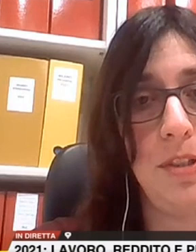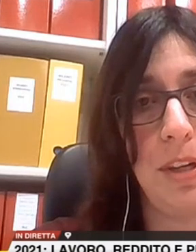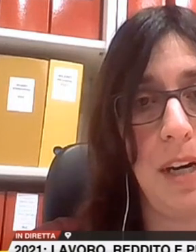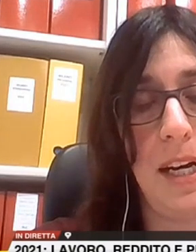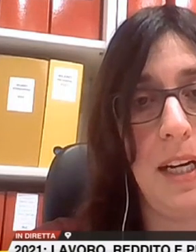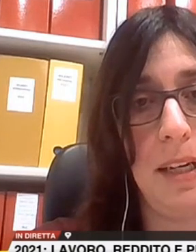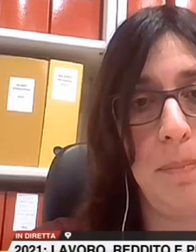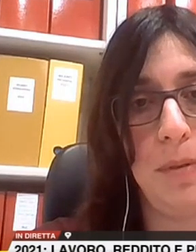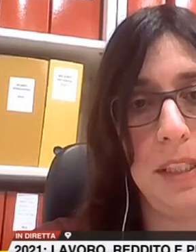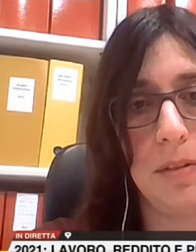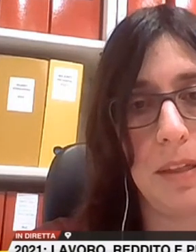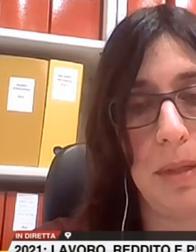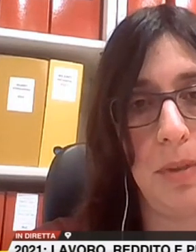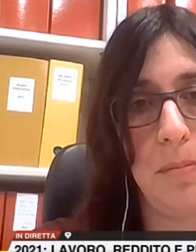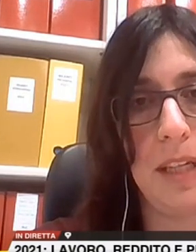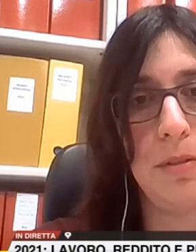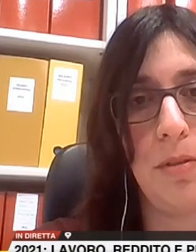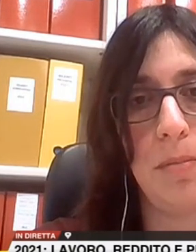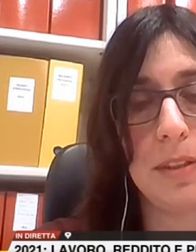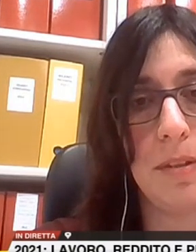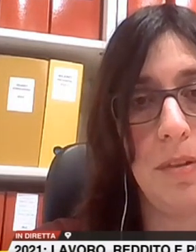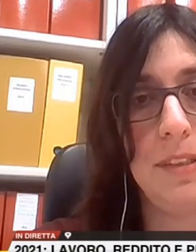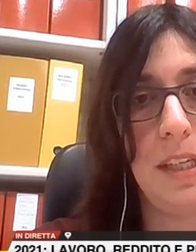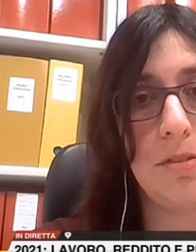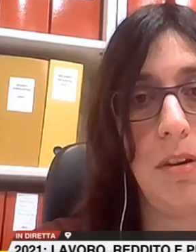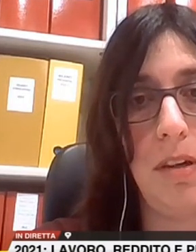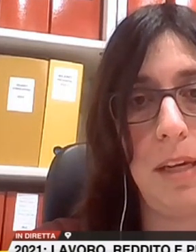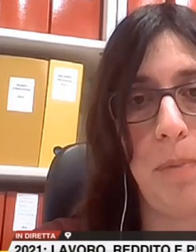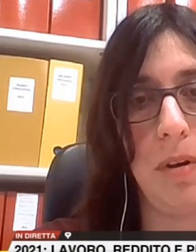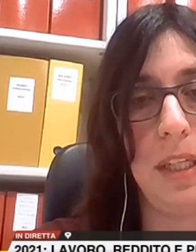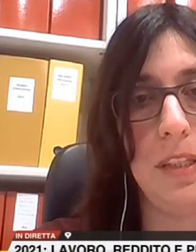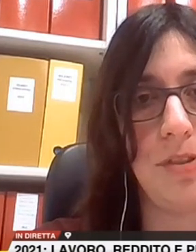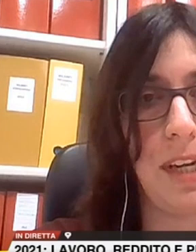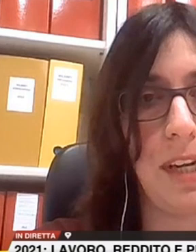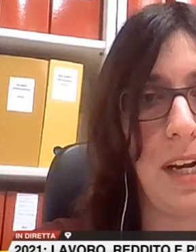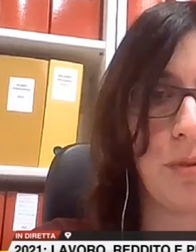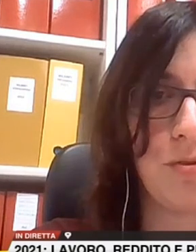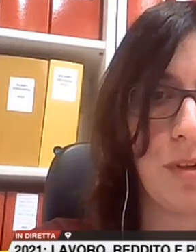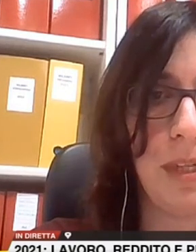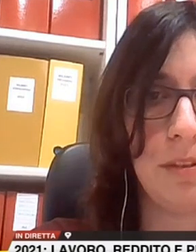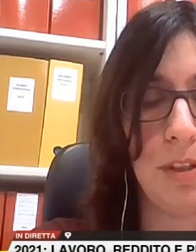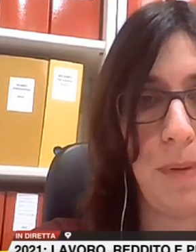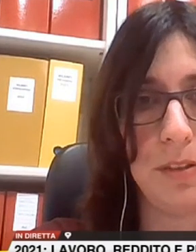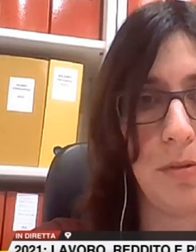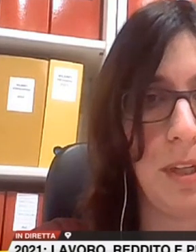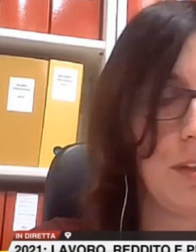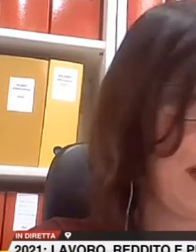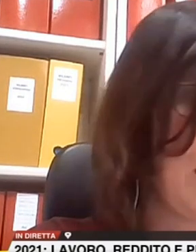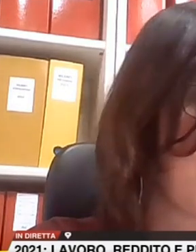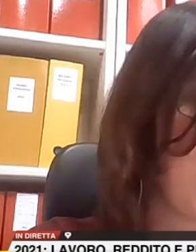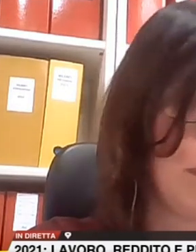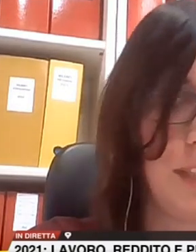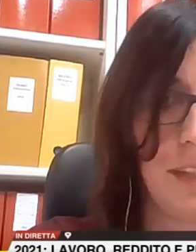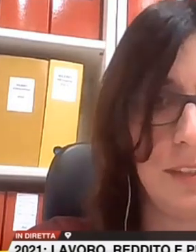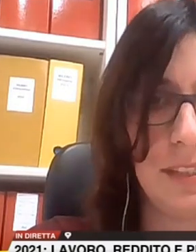come diceva Paulino, che abbiamo elaborato in collaborazione con l'Istresco, e poi ci sarà anche un ragionamento rispetto a quello che